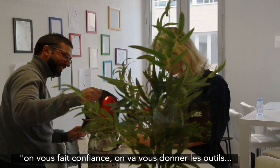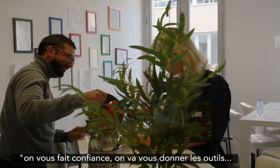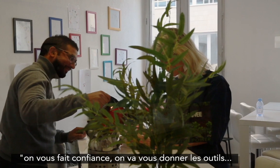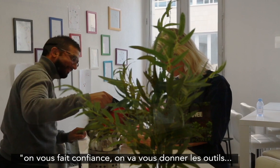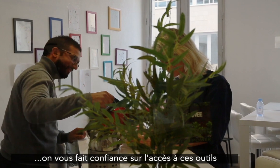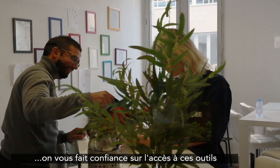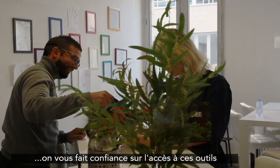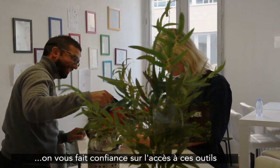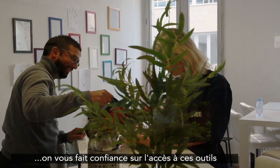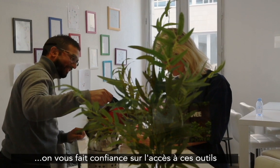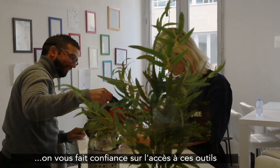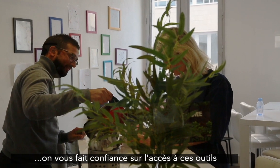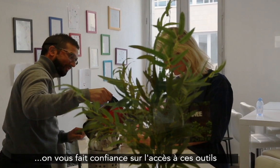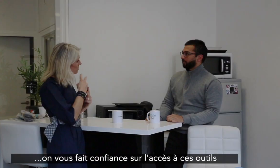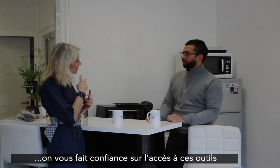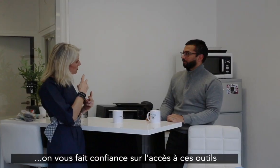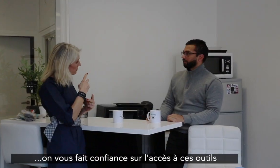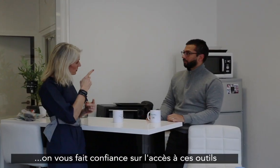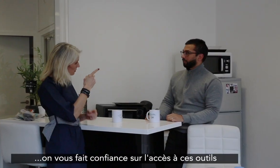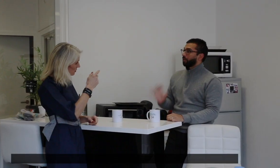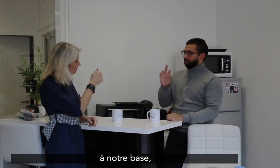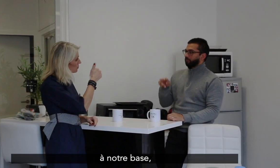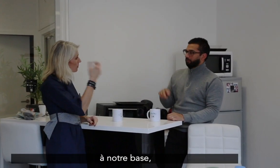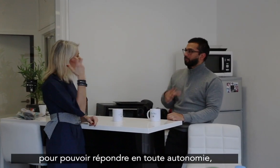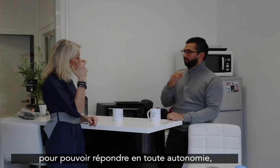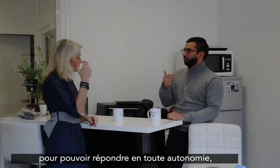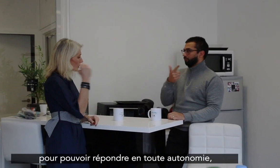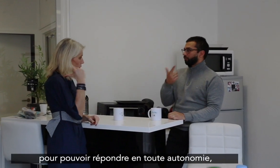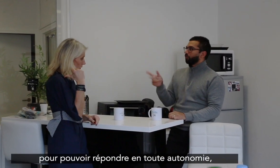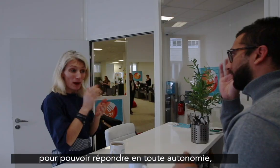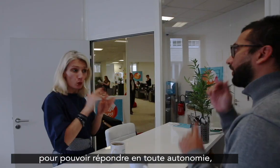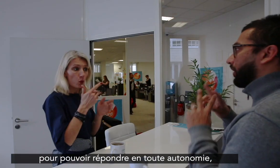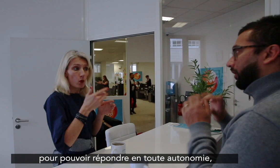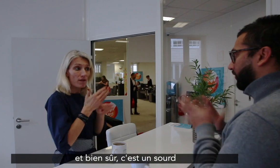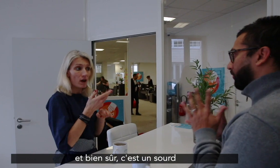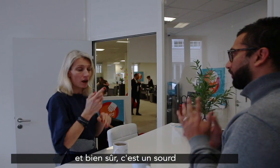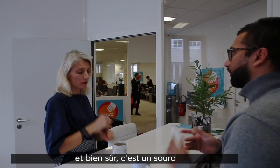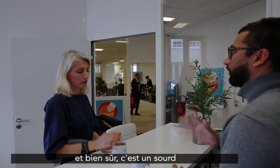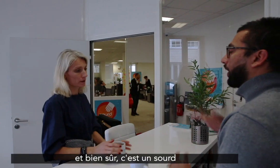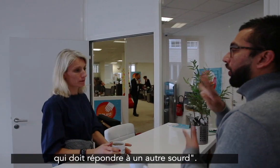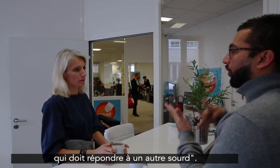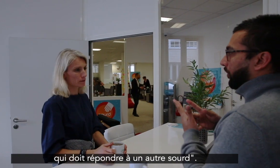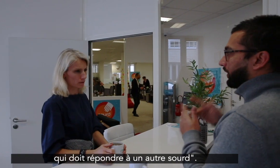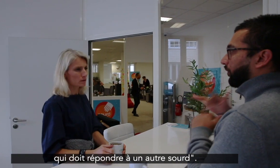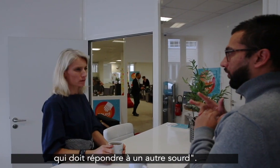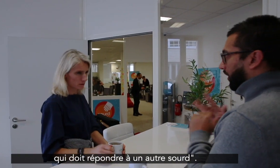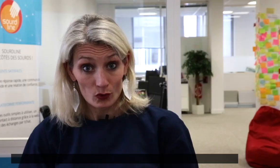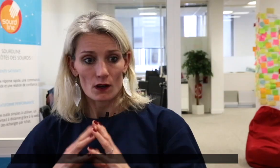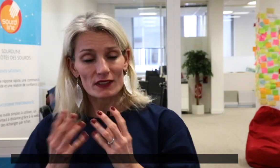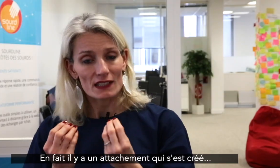outils pour, on vous fait confiance sur l'accès à ces outils, à notre base, pour pouvoir répondre en toute autonomie. Et bien sûr, c'est un sourd qui doit répondre à un autre sourd. En fait, il y a un